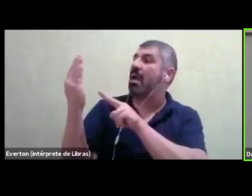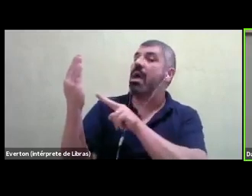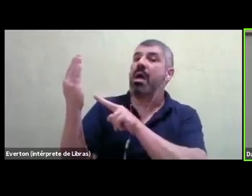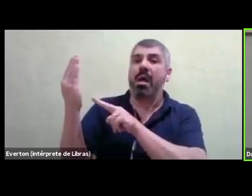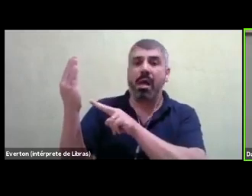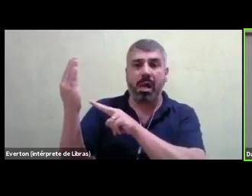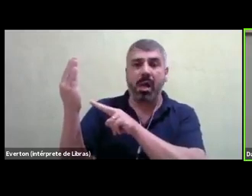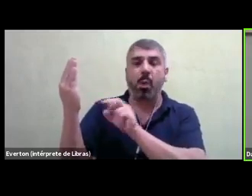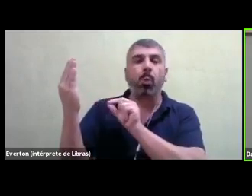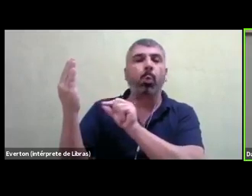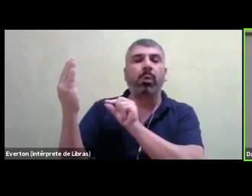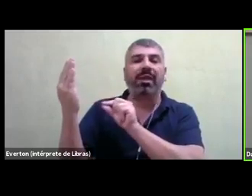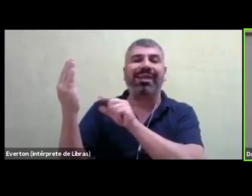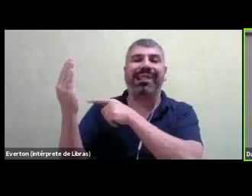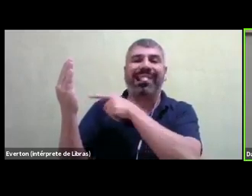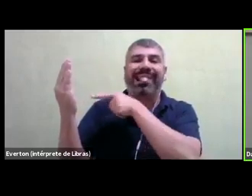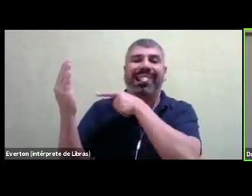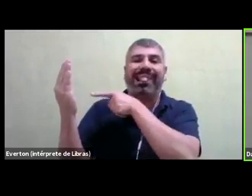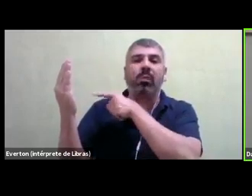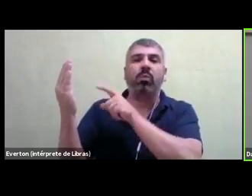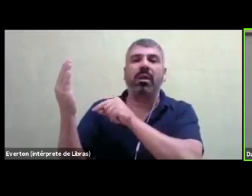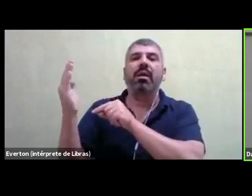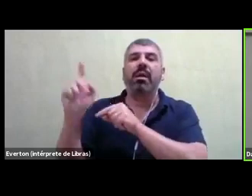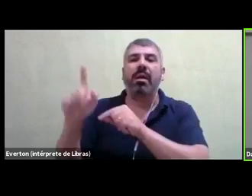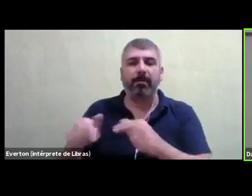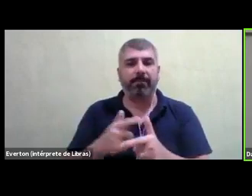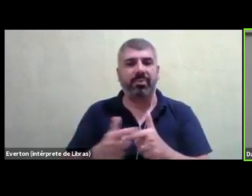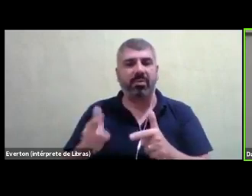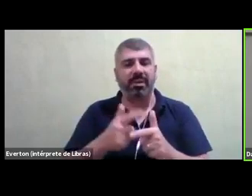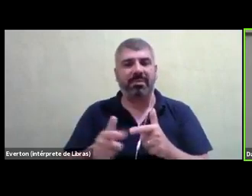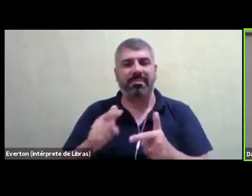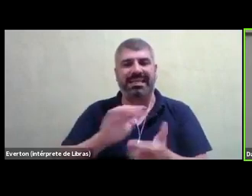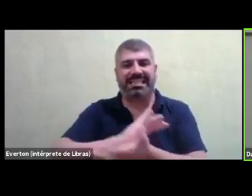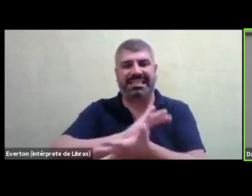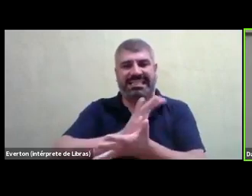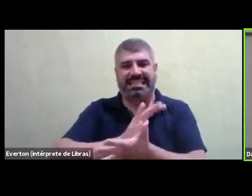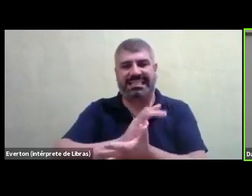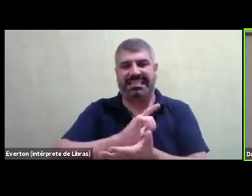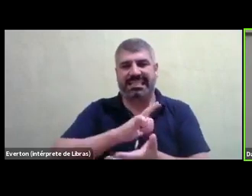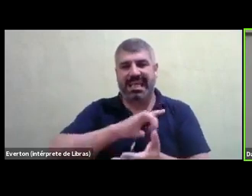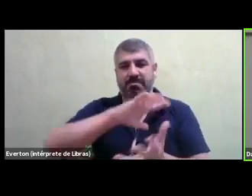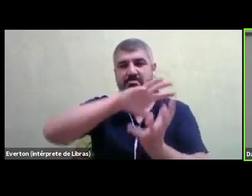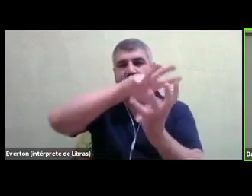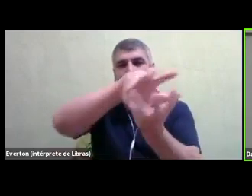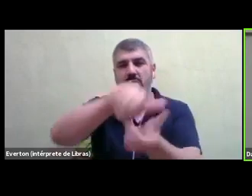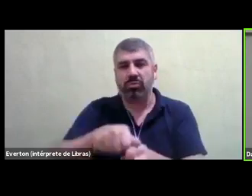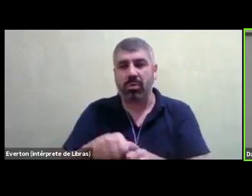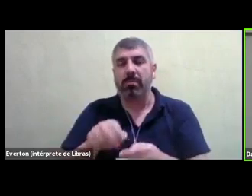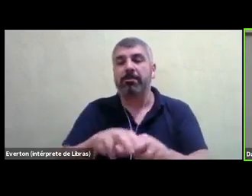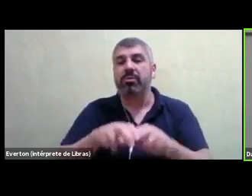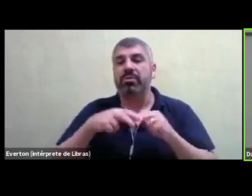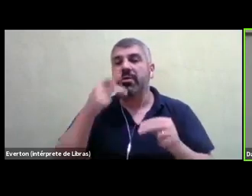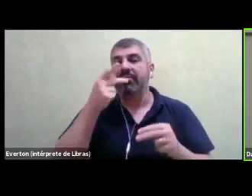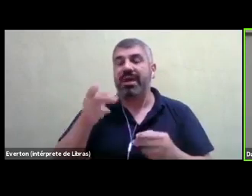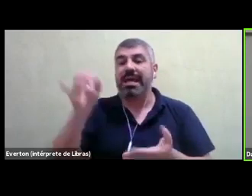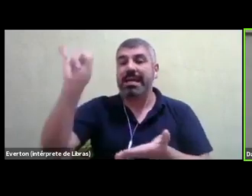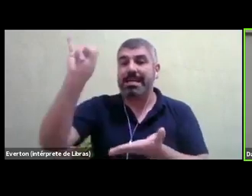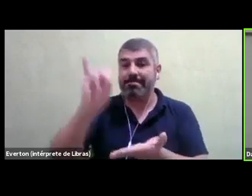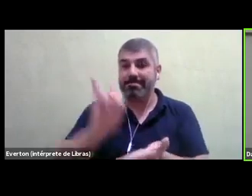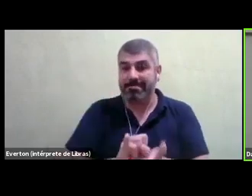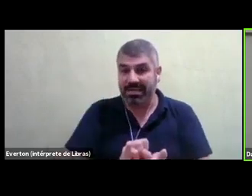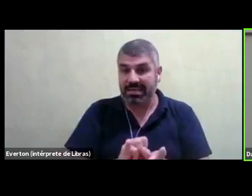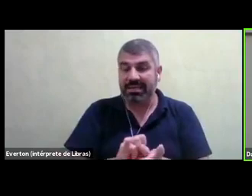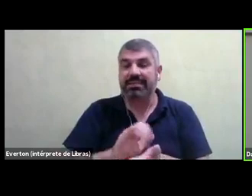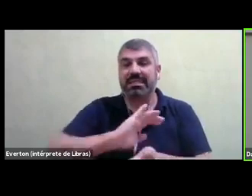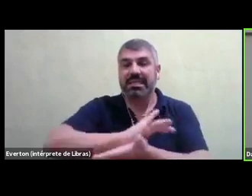de crises, né? Então, por isso, nós temos usado o termo migrantes de